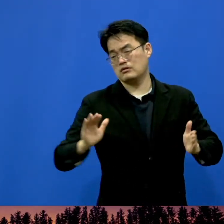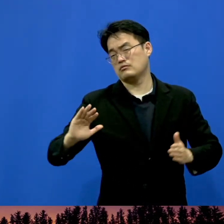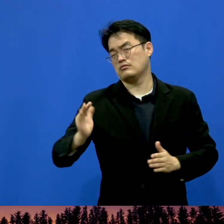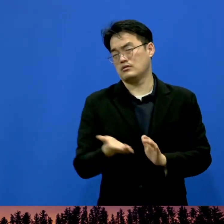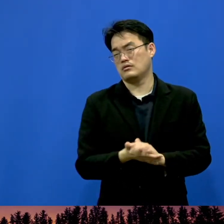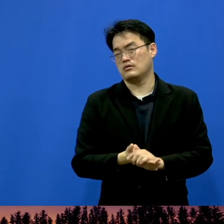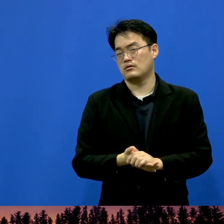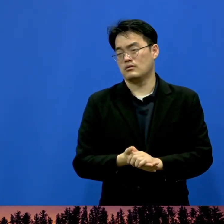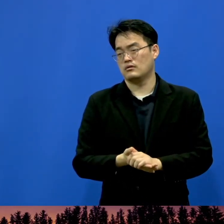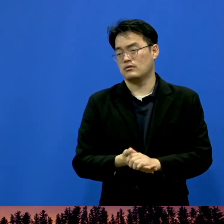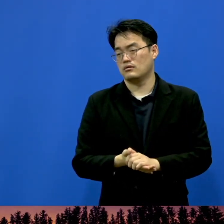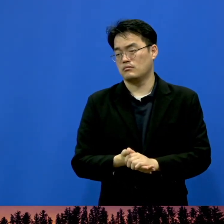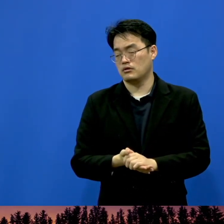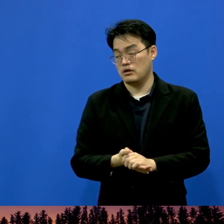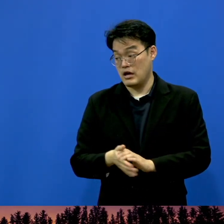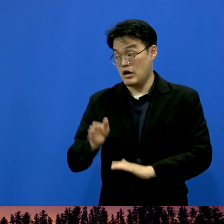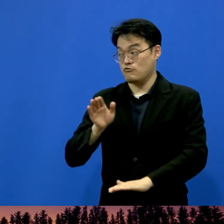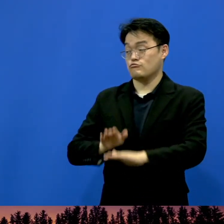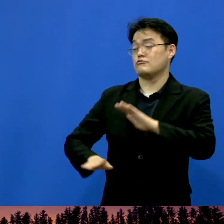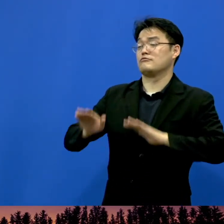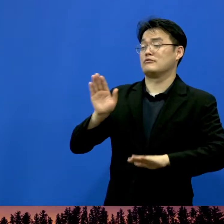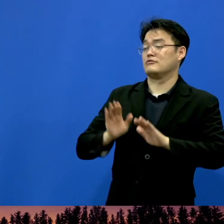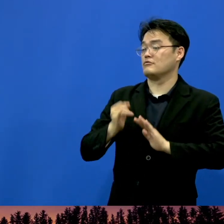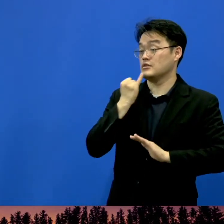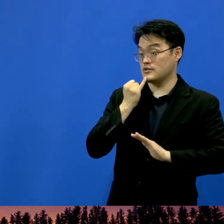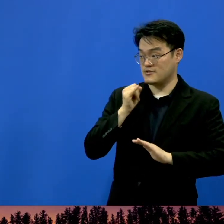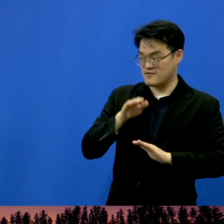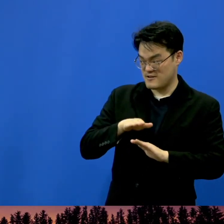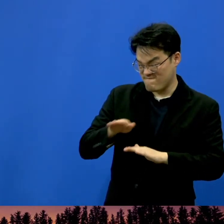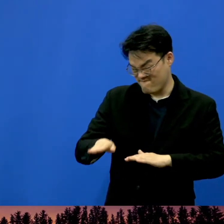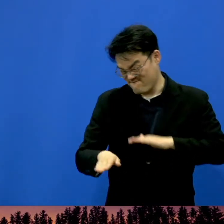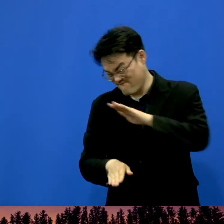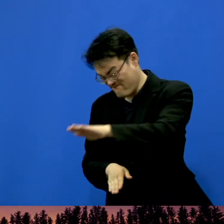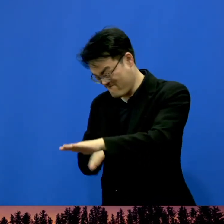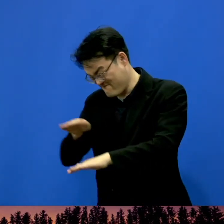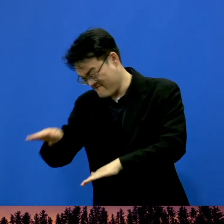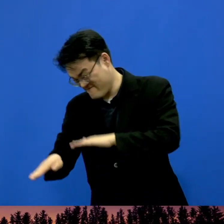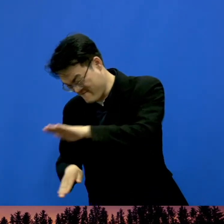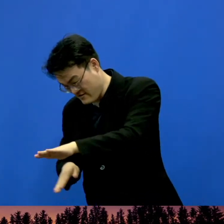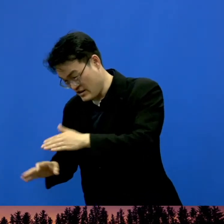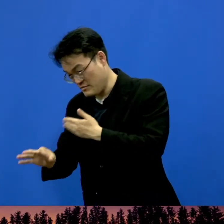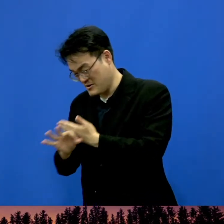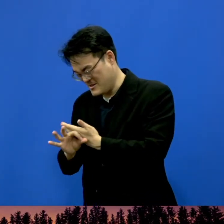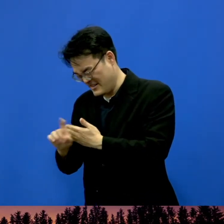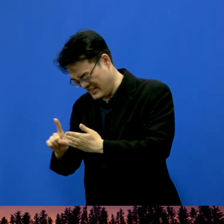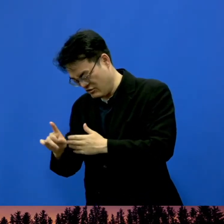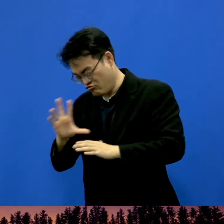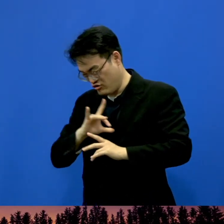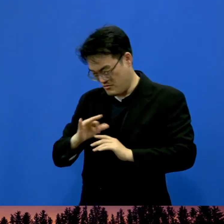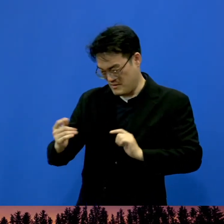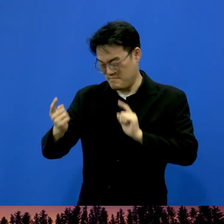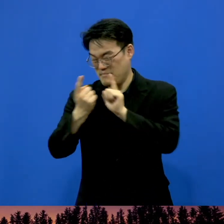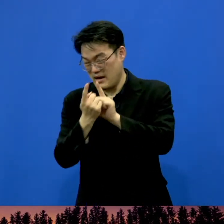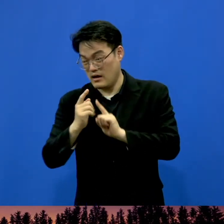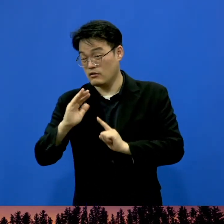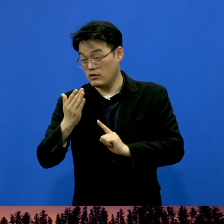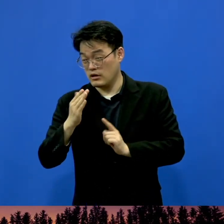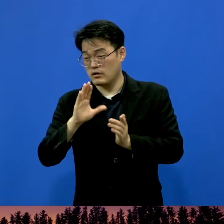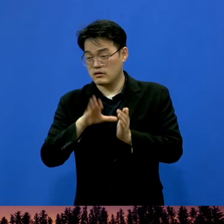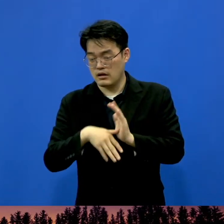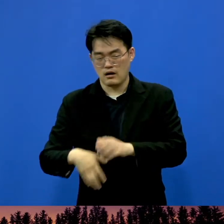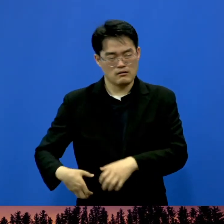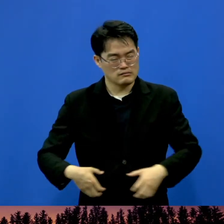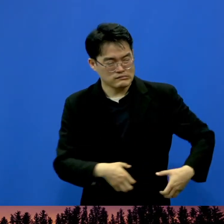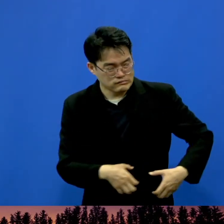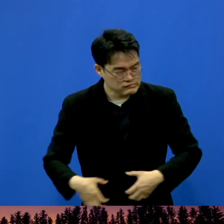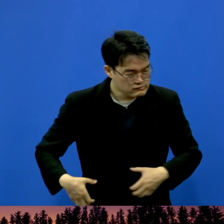데는 문제가 없어요. 앞으로 나가려고 하면 두려움과 맞서야 되는 것이죠. 그때 우리는 주저하거나 시간을 너무 끌고